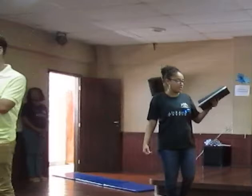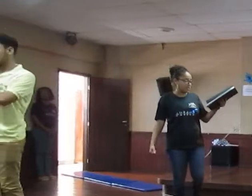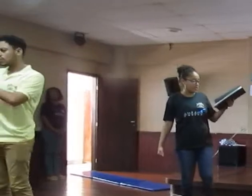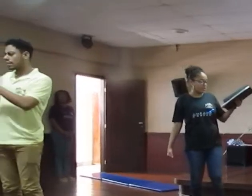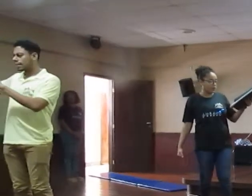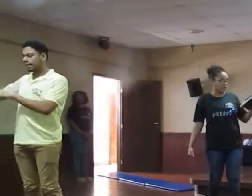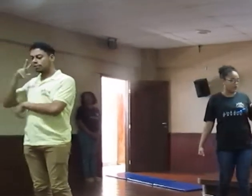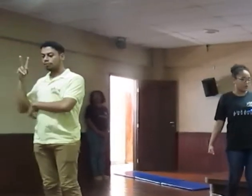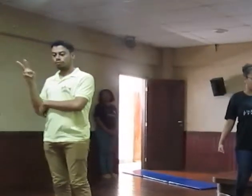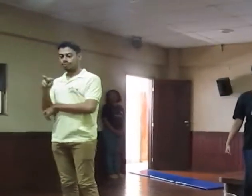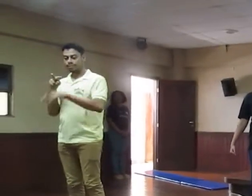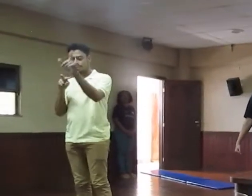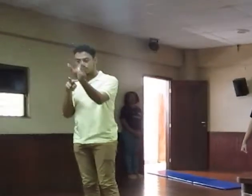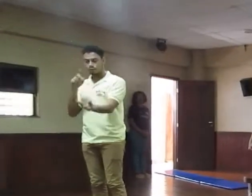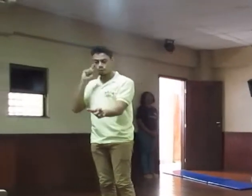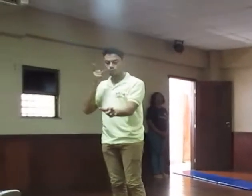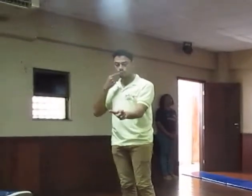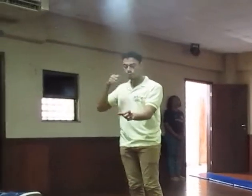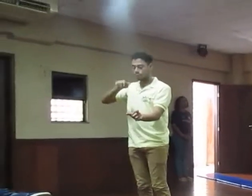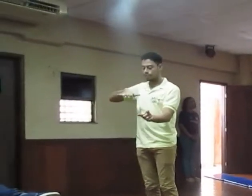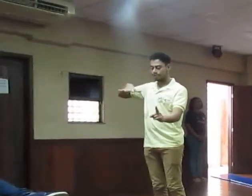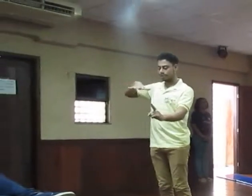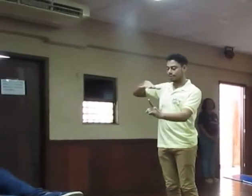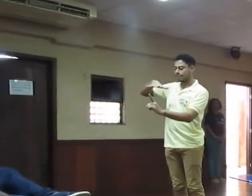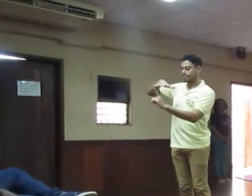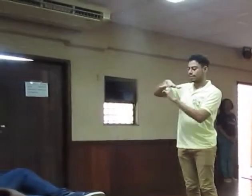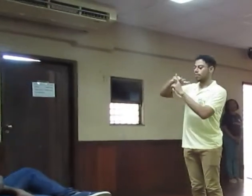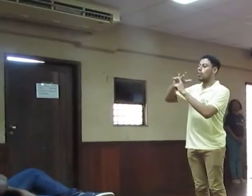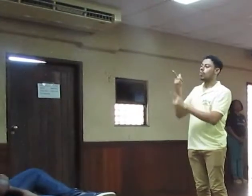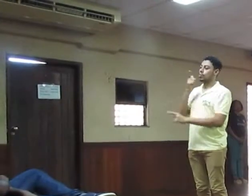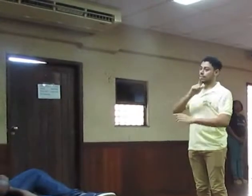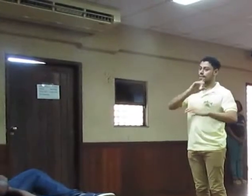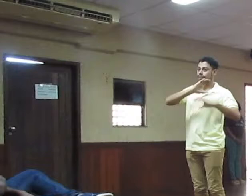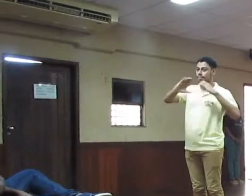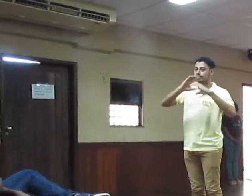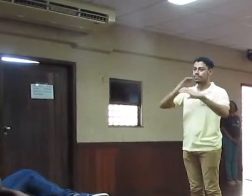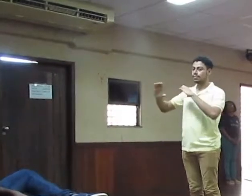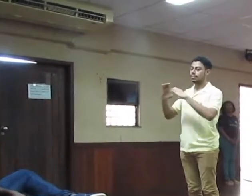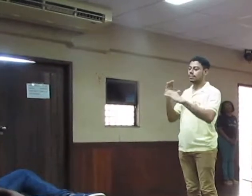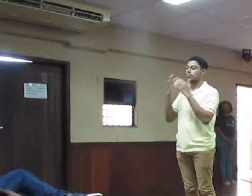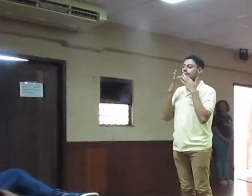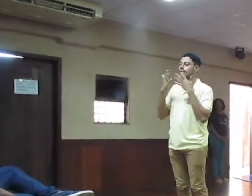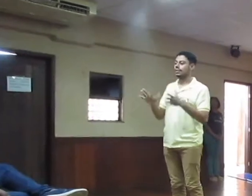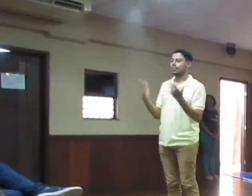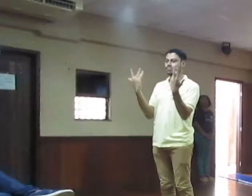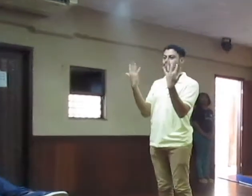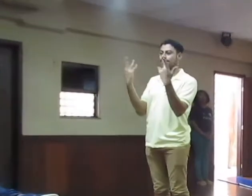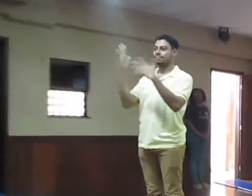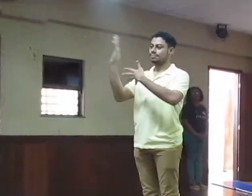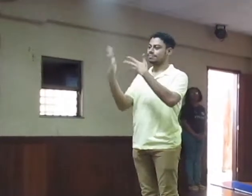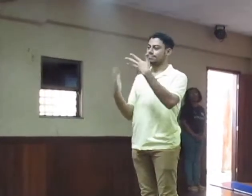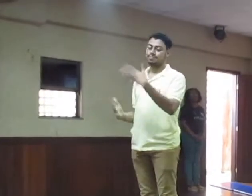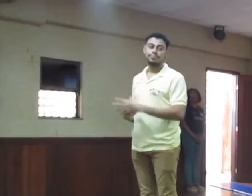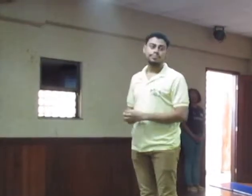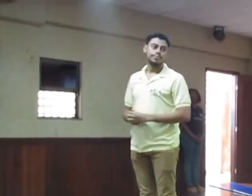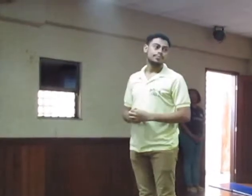sociedade aceita o indivíduo surdo e corre atrás para, através das suas mãos, fazer a comunicação.